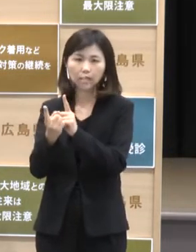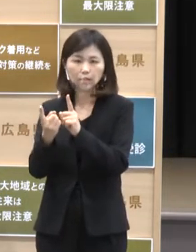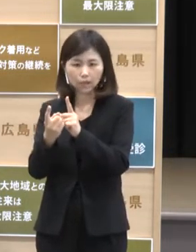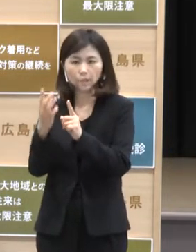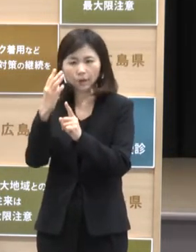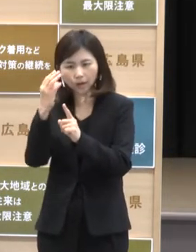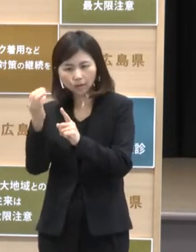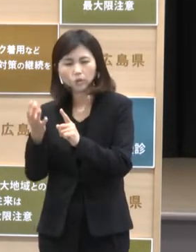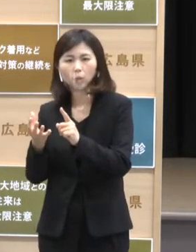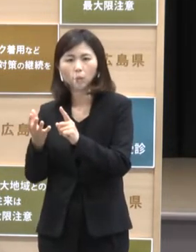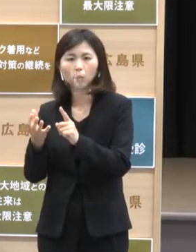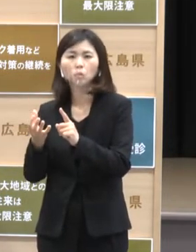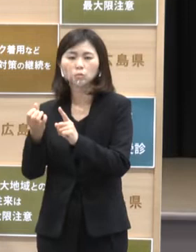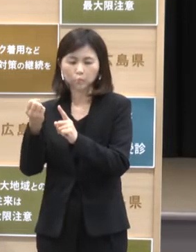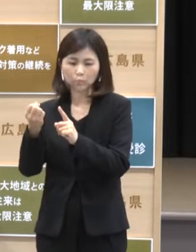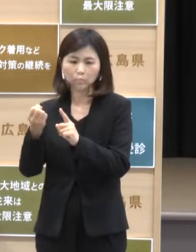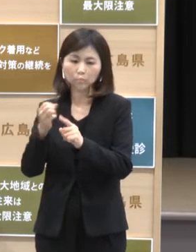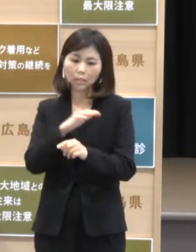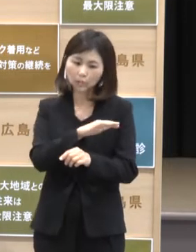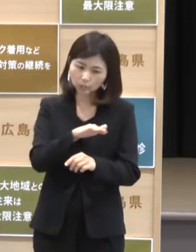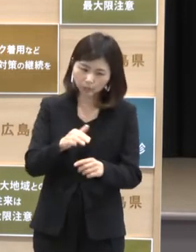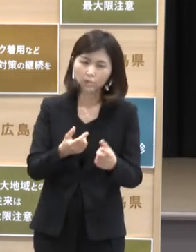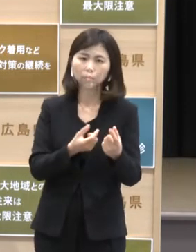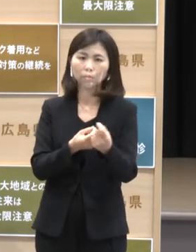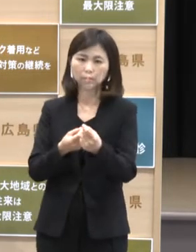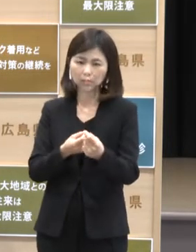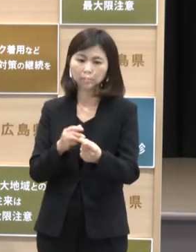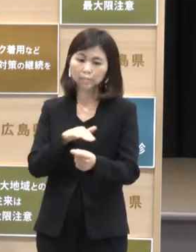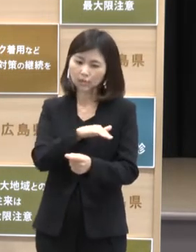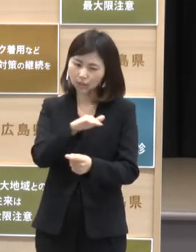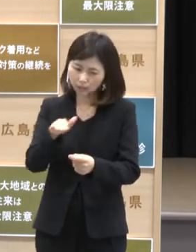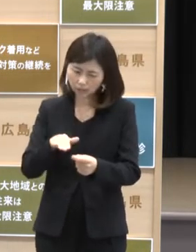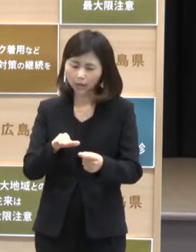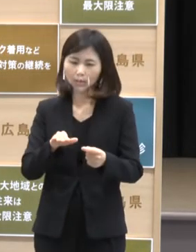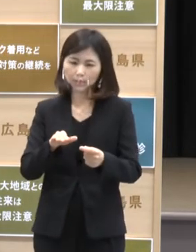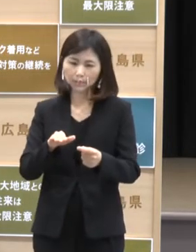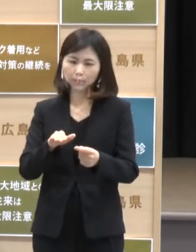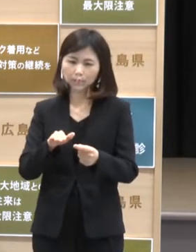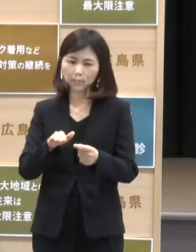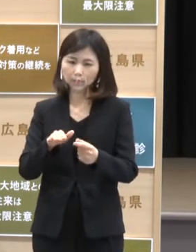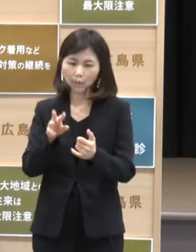けども、の皆さんを通じてですね、そういった防災意識が高まって、